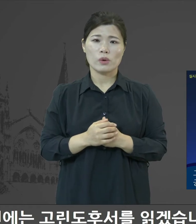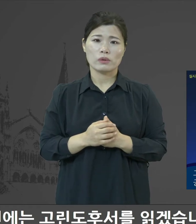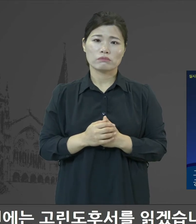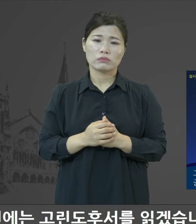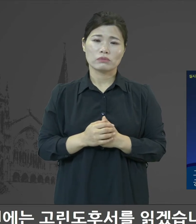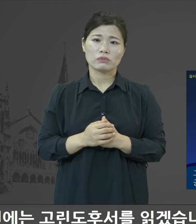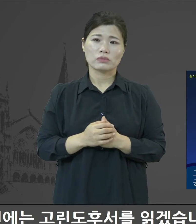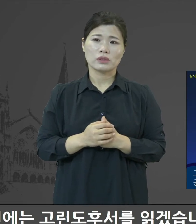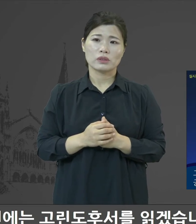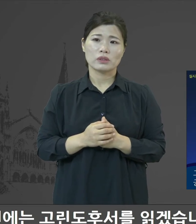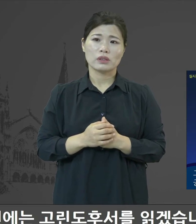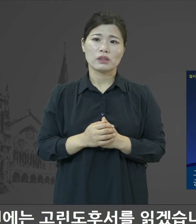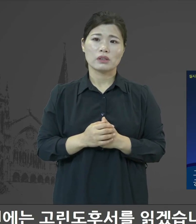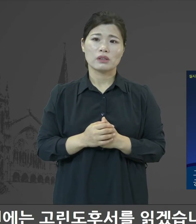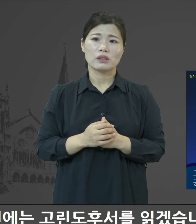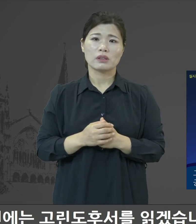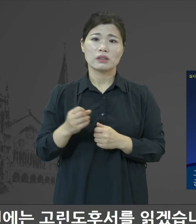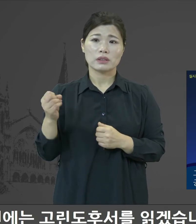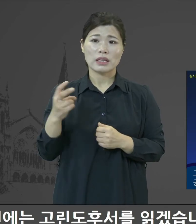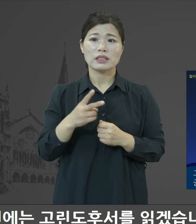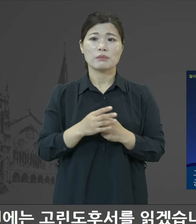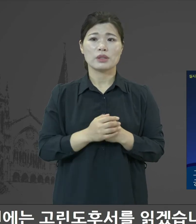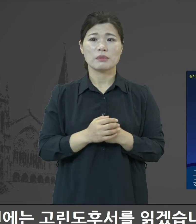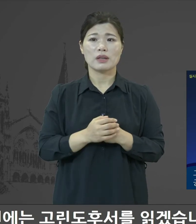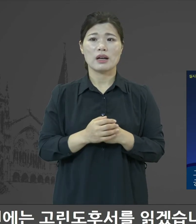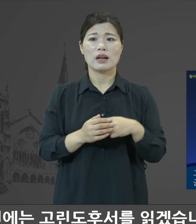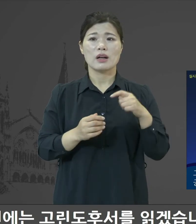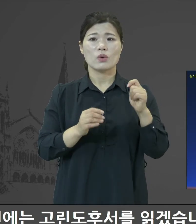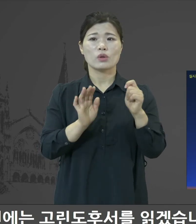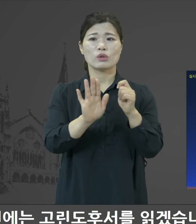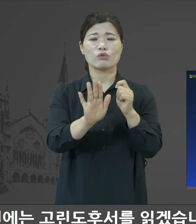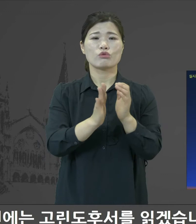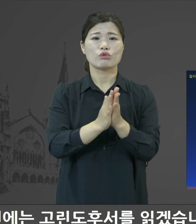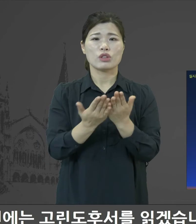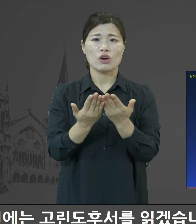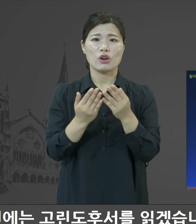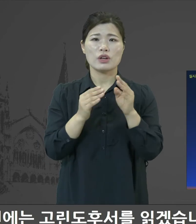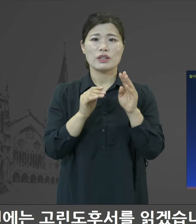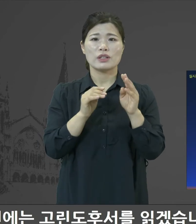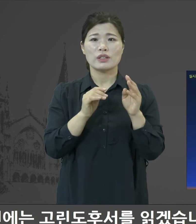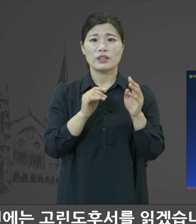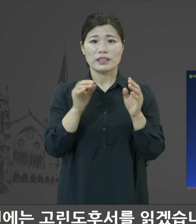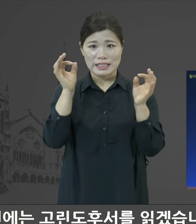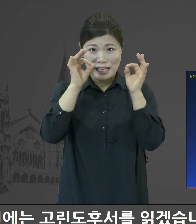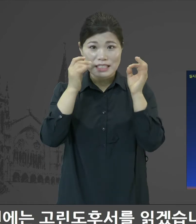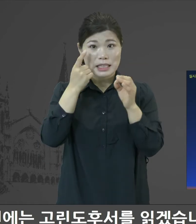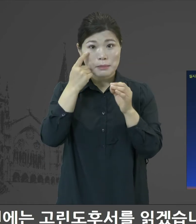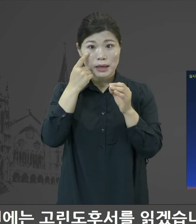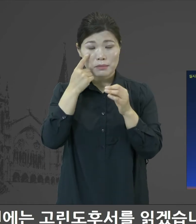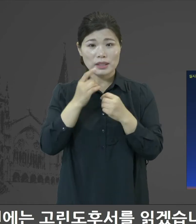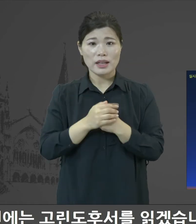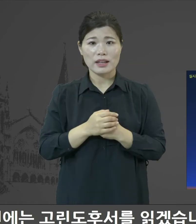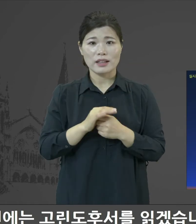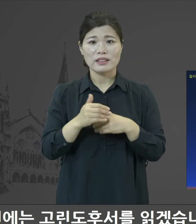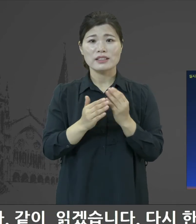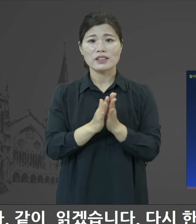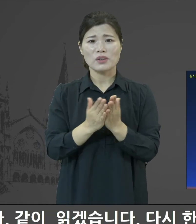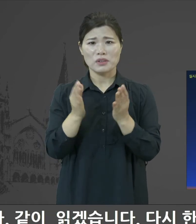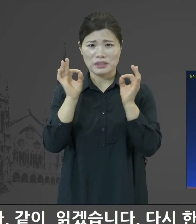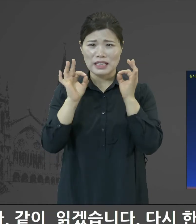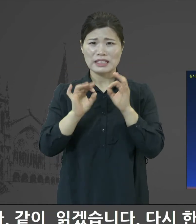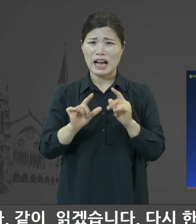저기로 끝나나? 다시 한번 고린도 후서로 찾아가 보십시다. 고린도 후서를 찾아가십시다. 이게 우리가 성경을 안 찾으니까